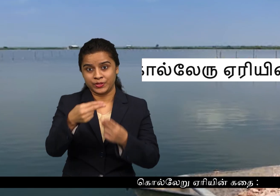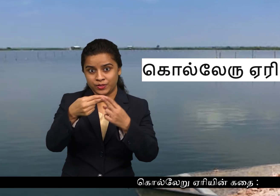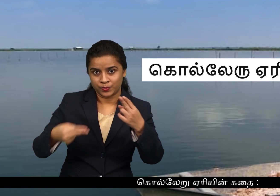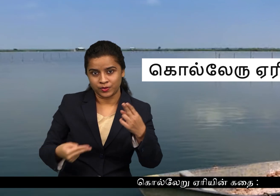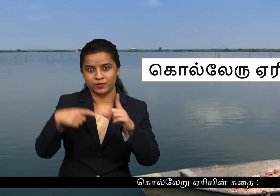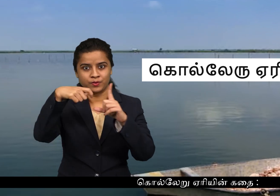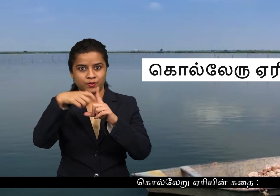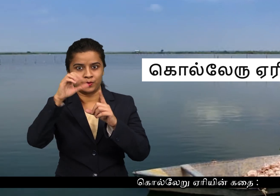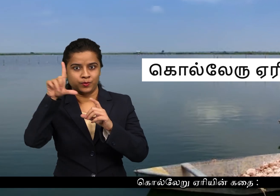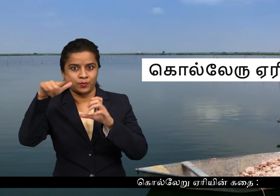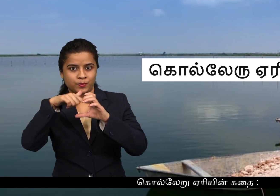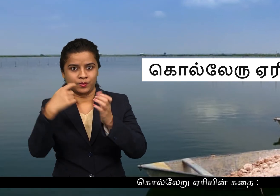கொல்லேறு ஏரியின் கதை.